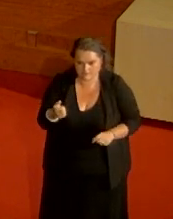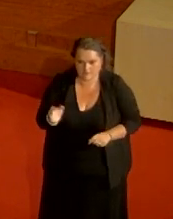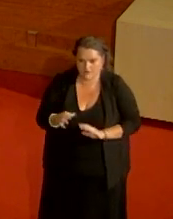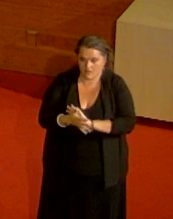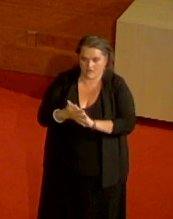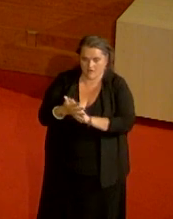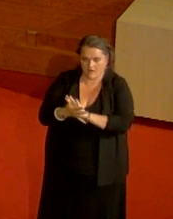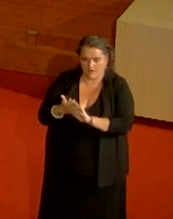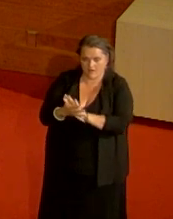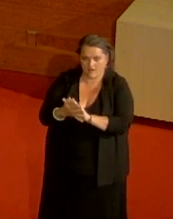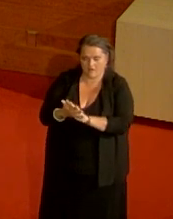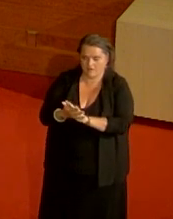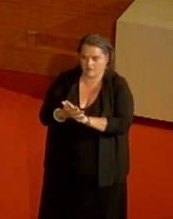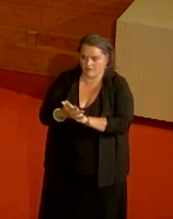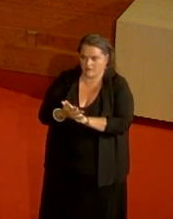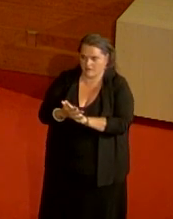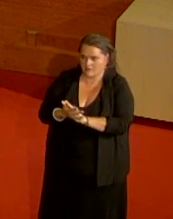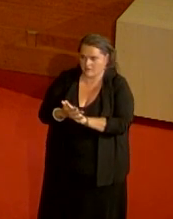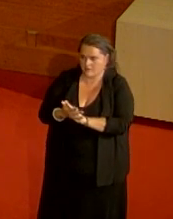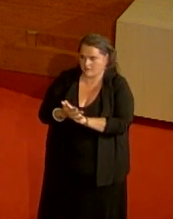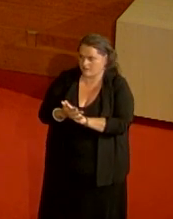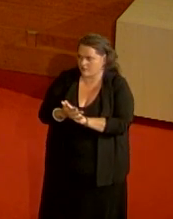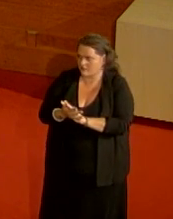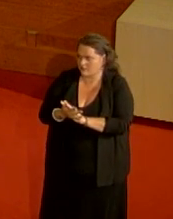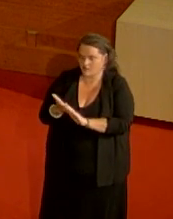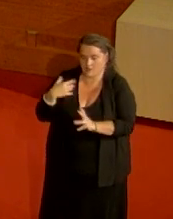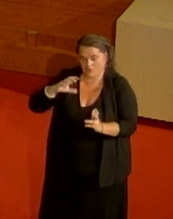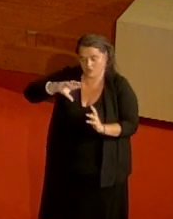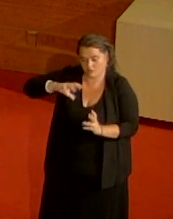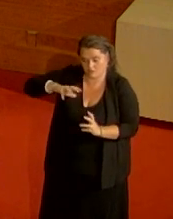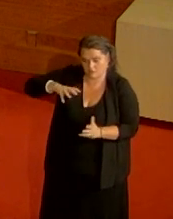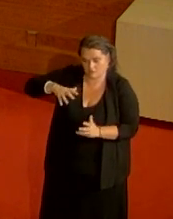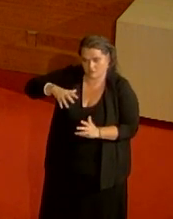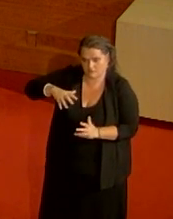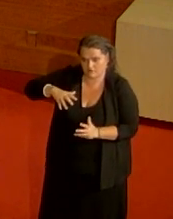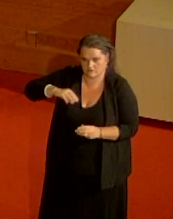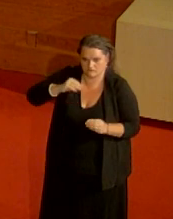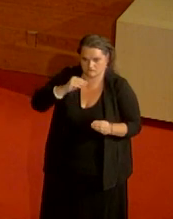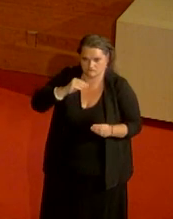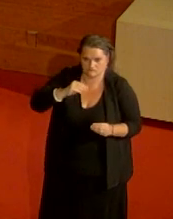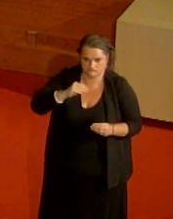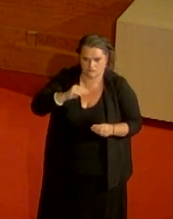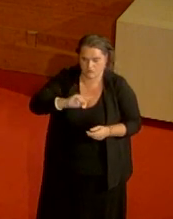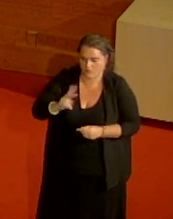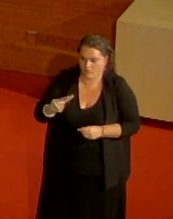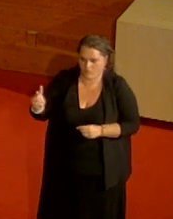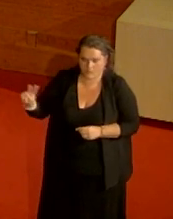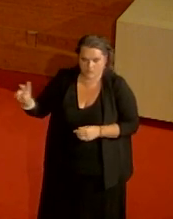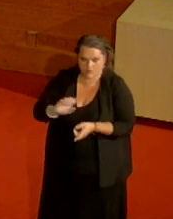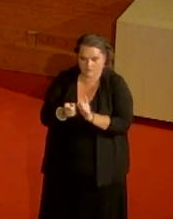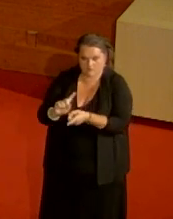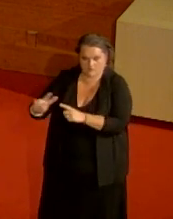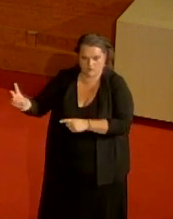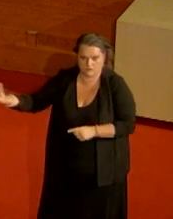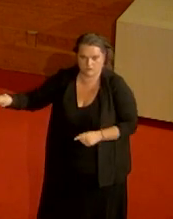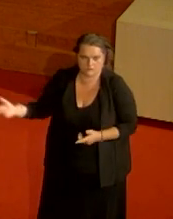de cómo la presión Por esa eh esas noticias que se van sustituyendo de una manera muy rápida dificulta el